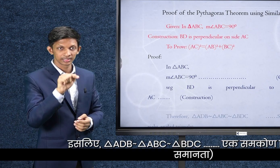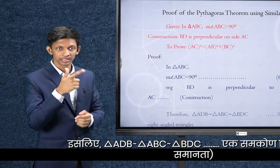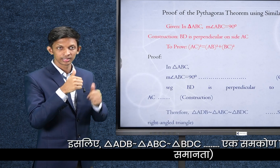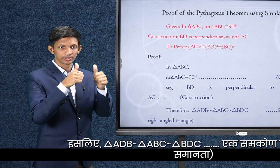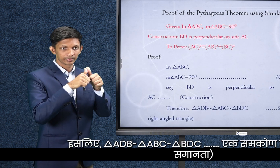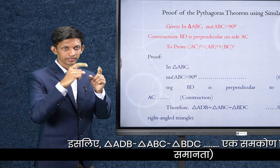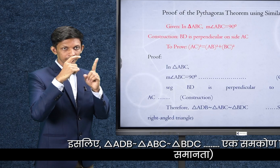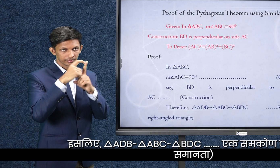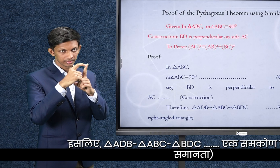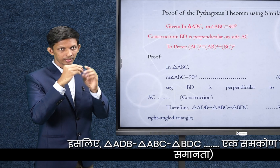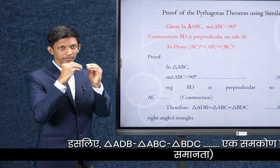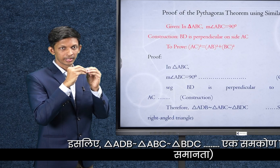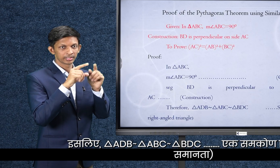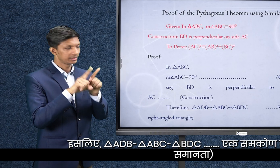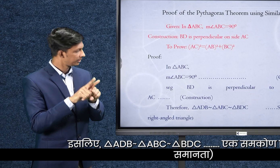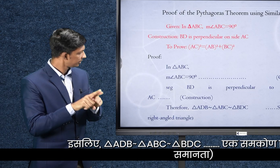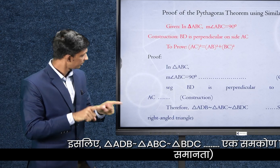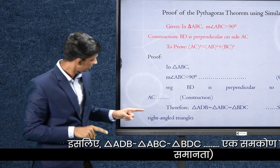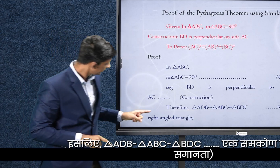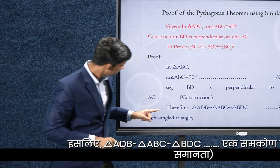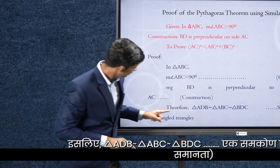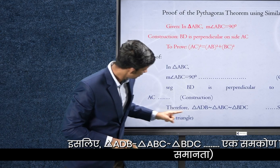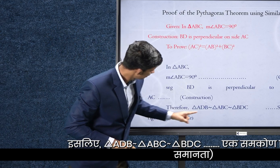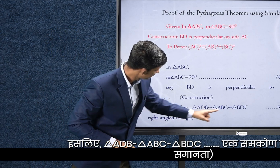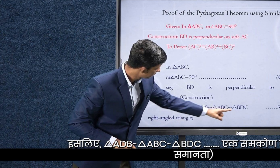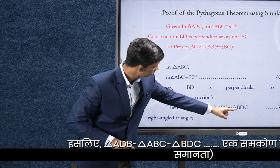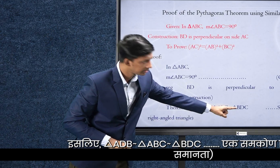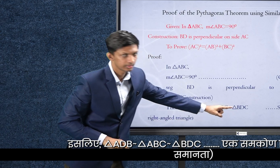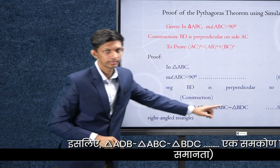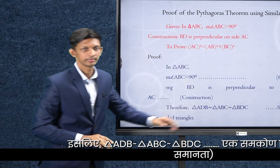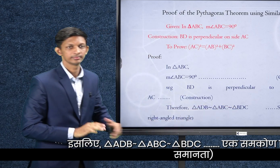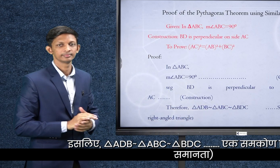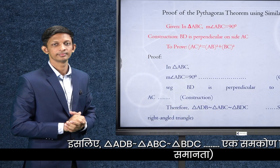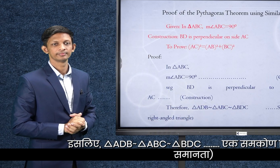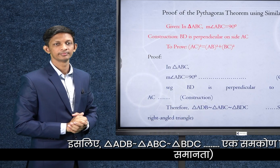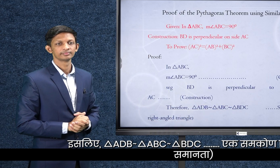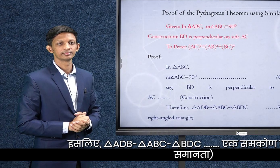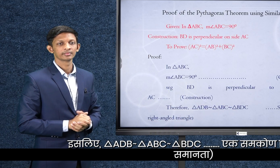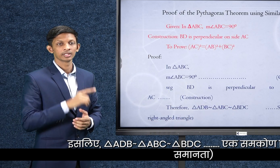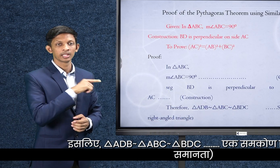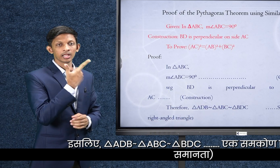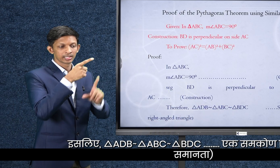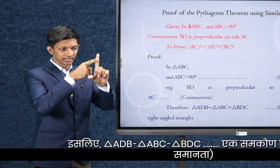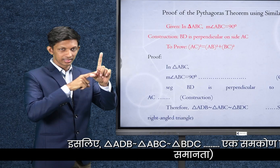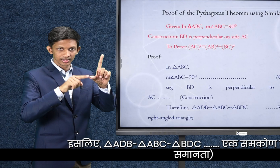इसलिए त्रिभुज ADB सिमिलर टू त्रिभुज ABC सिमिलर टू त्रिभुज BDC एक समकोण त्रिभुज की